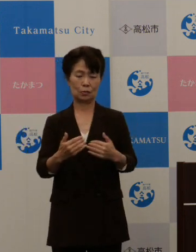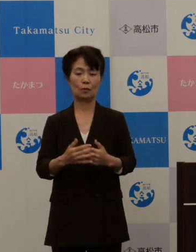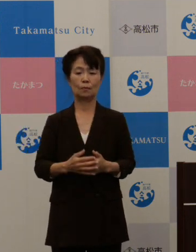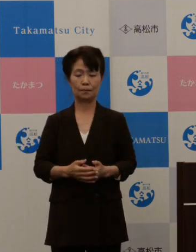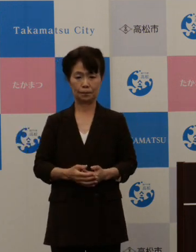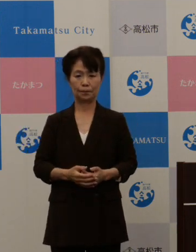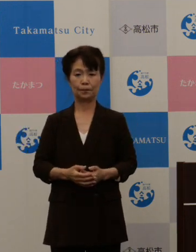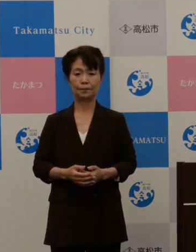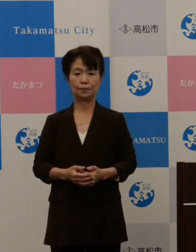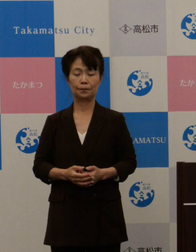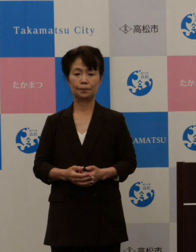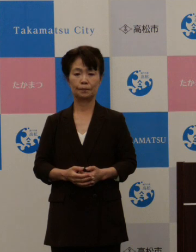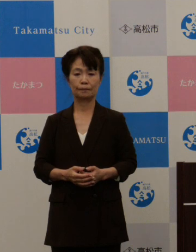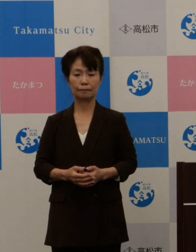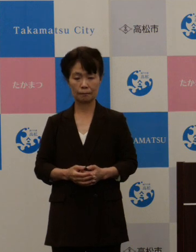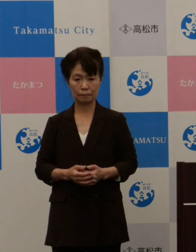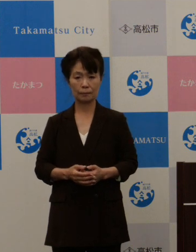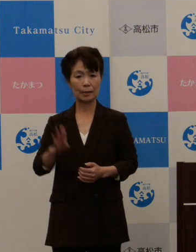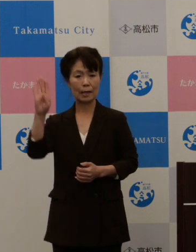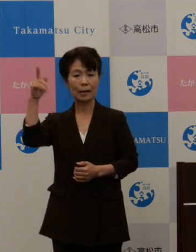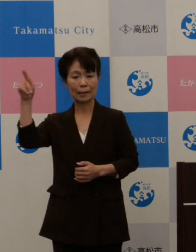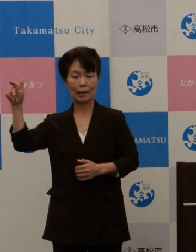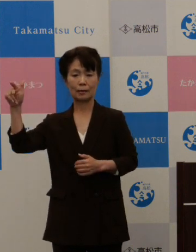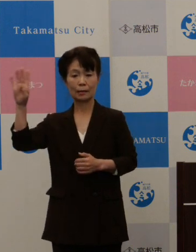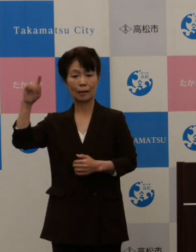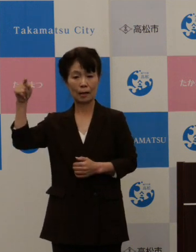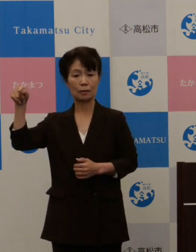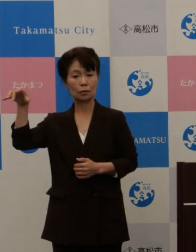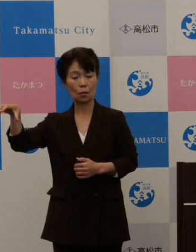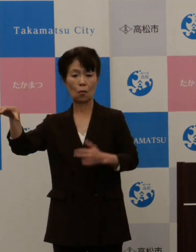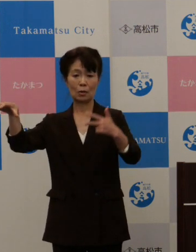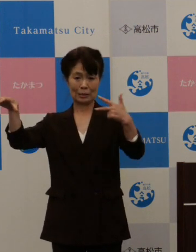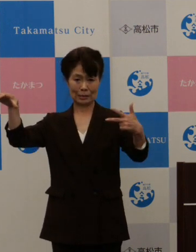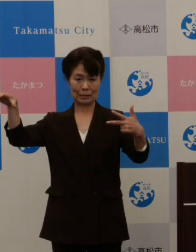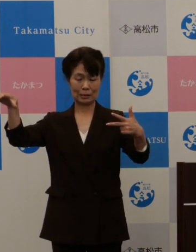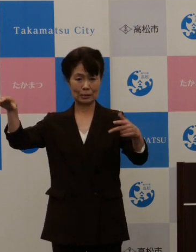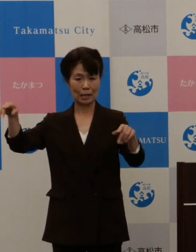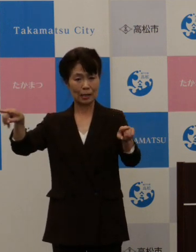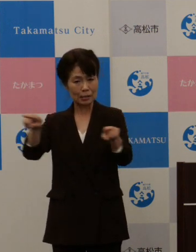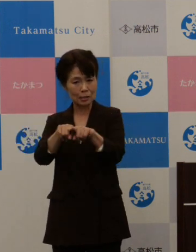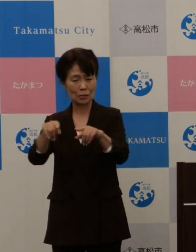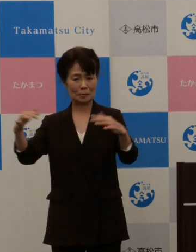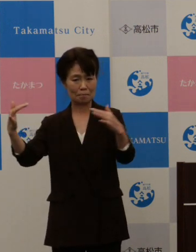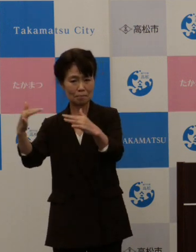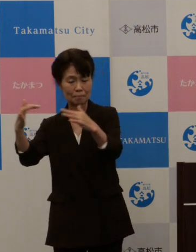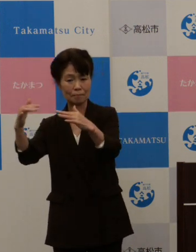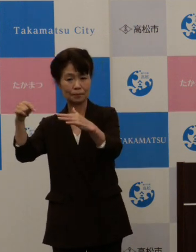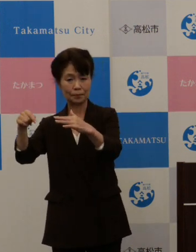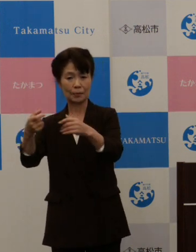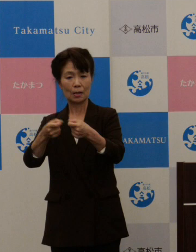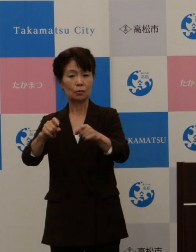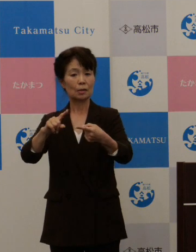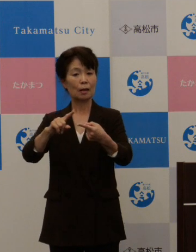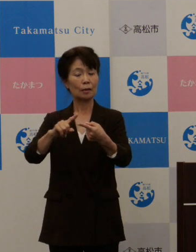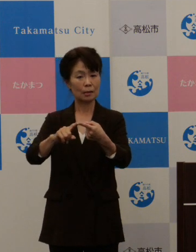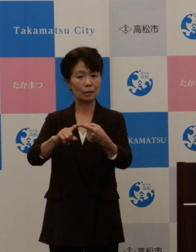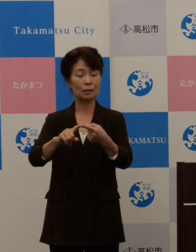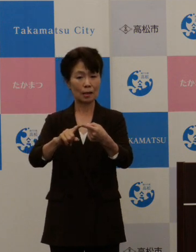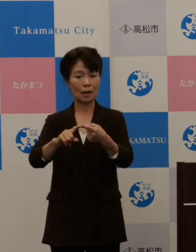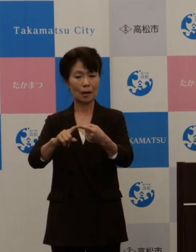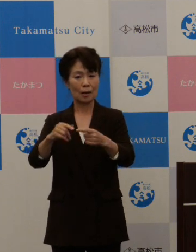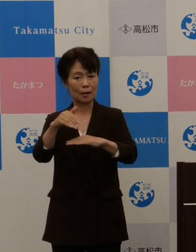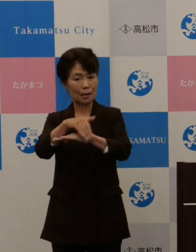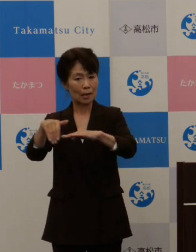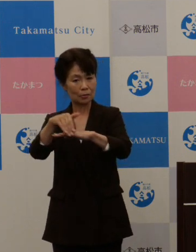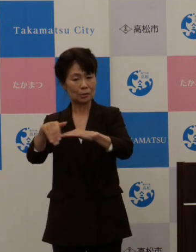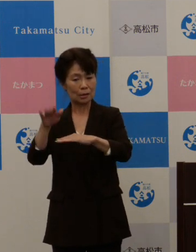ところでございます。まあ、その分県と市でいろいろ今まで協議をしてまいりましたけれども、具体的な整備に向けて今